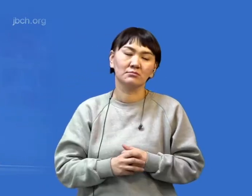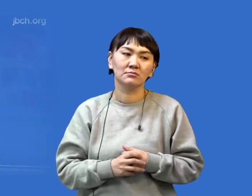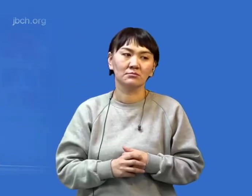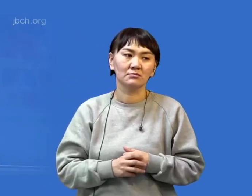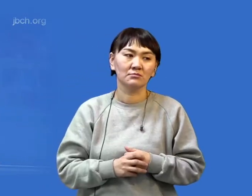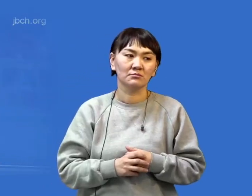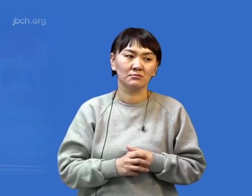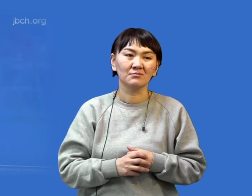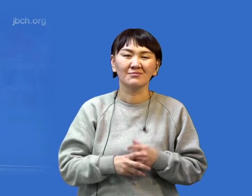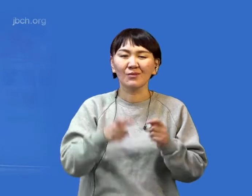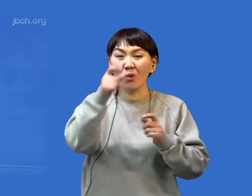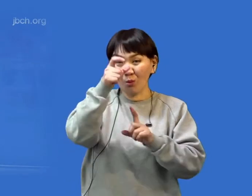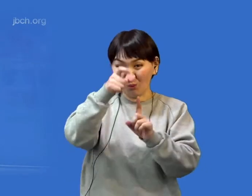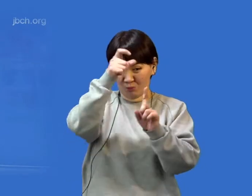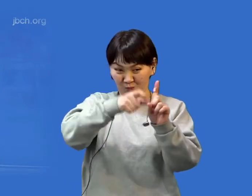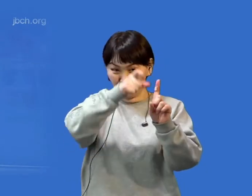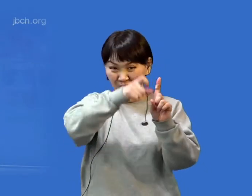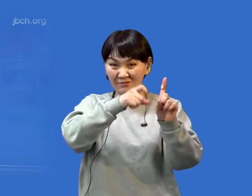Бусдаас илүү